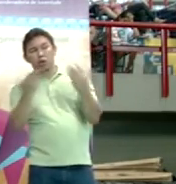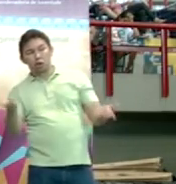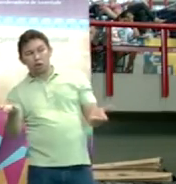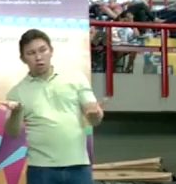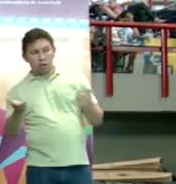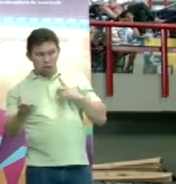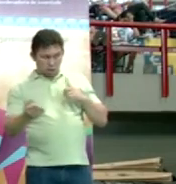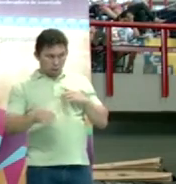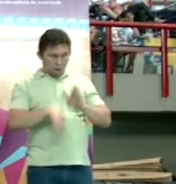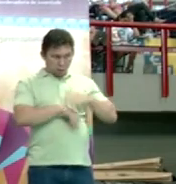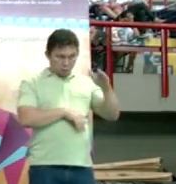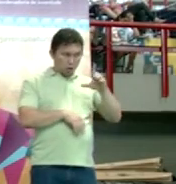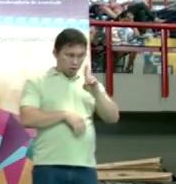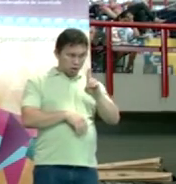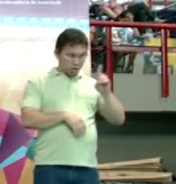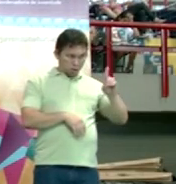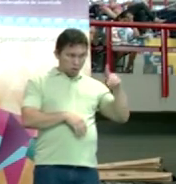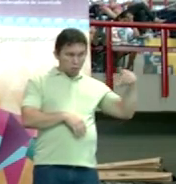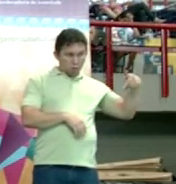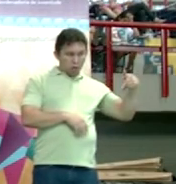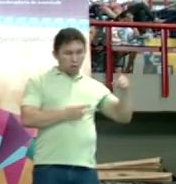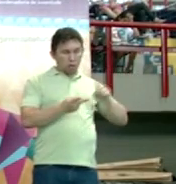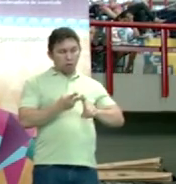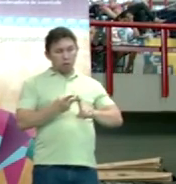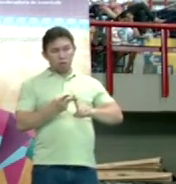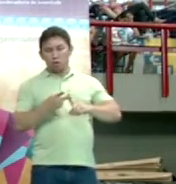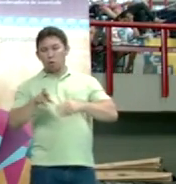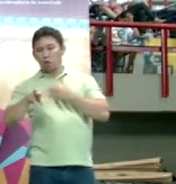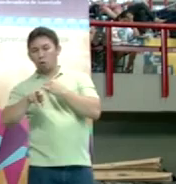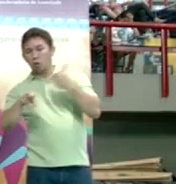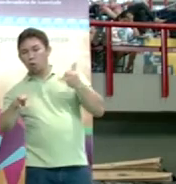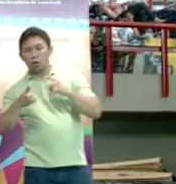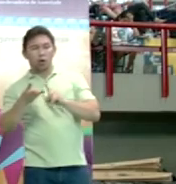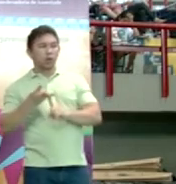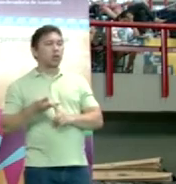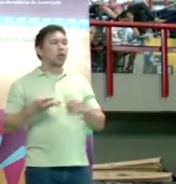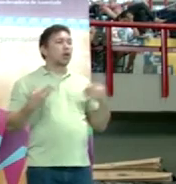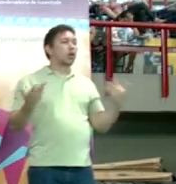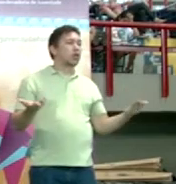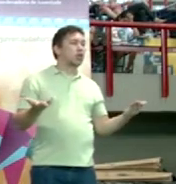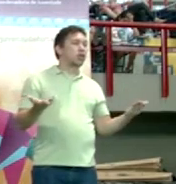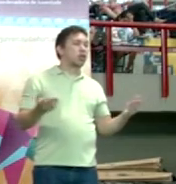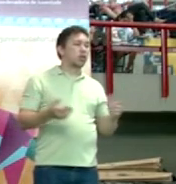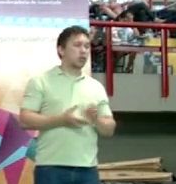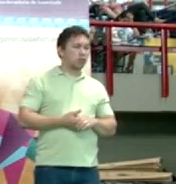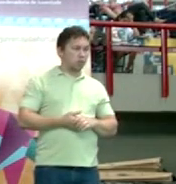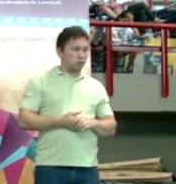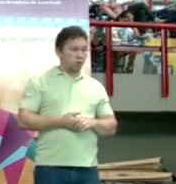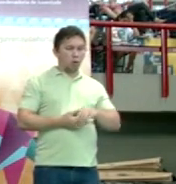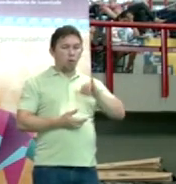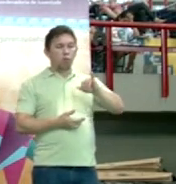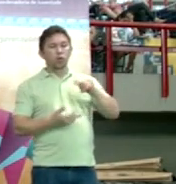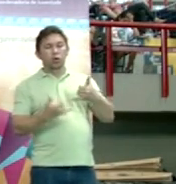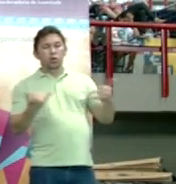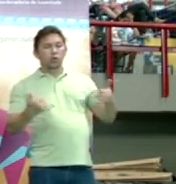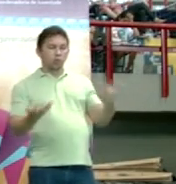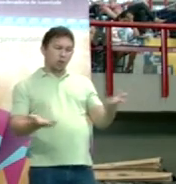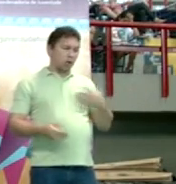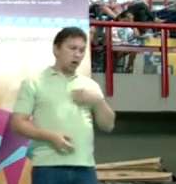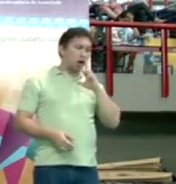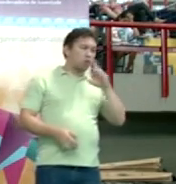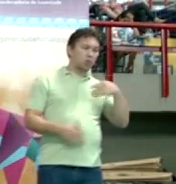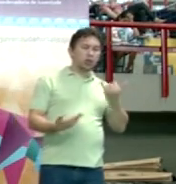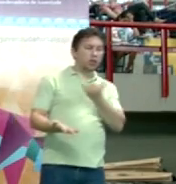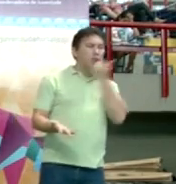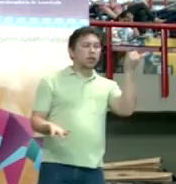maior DDP? Maior corrente ou maior resistência? Aí você diz, depende.